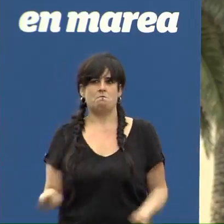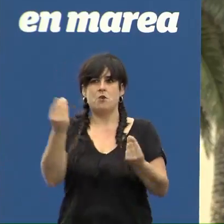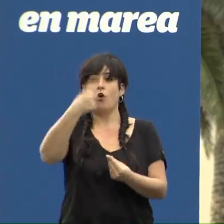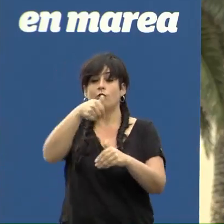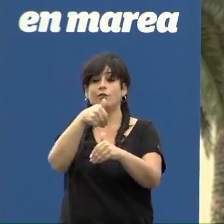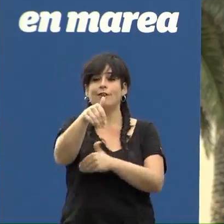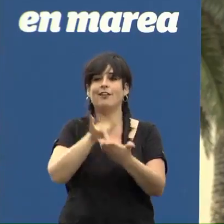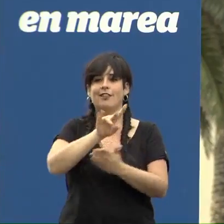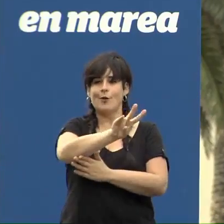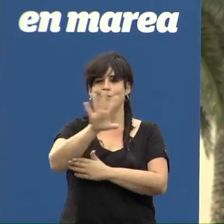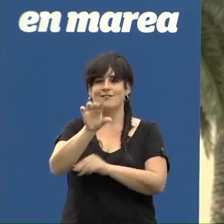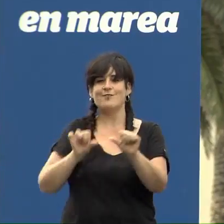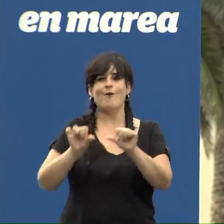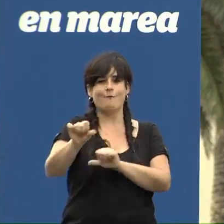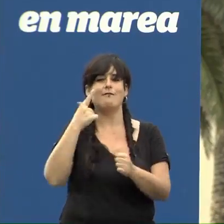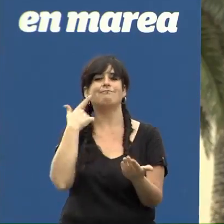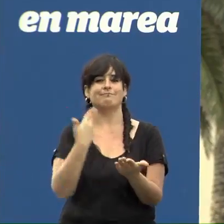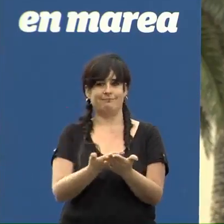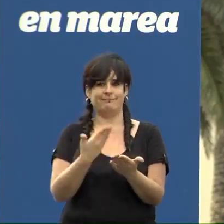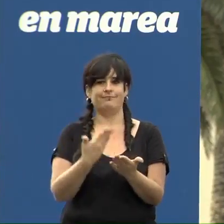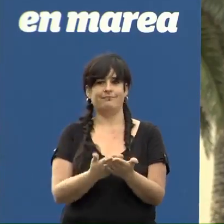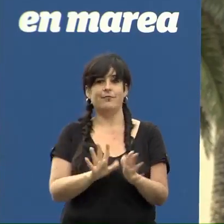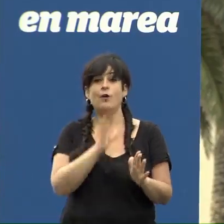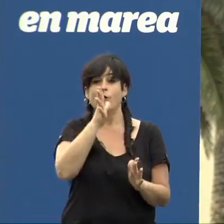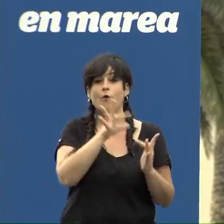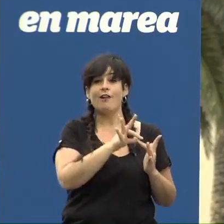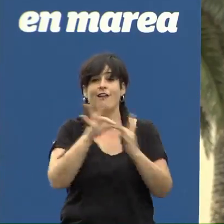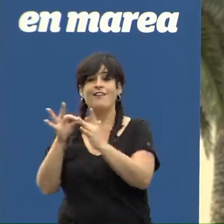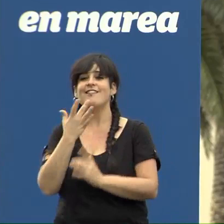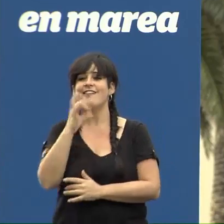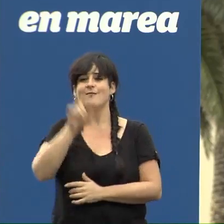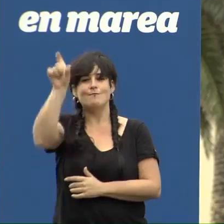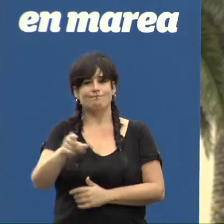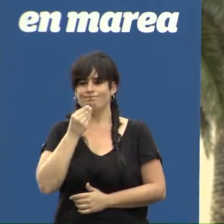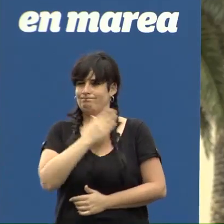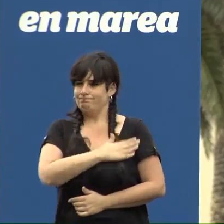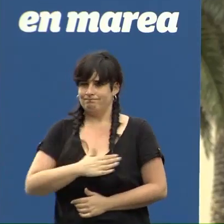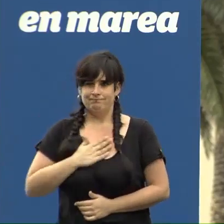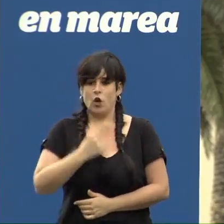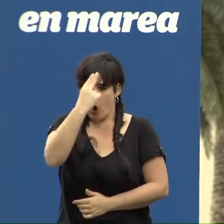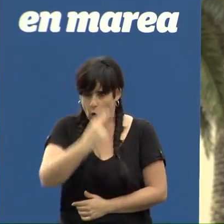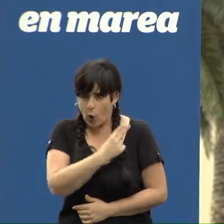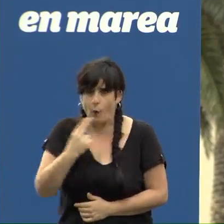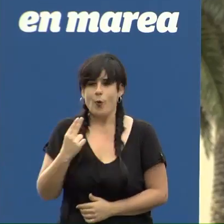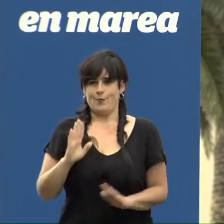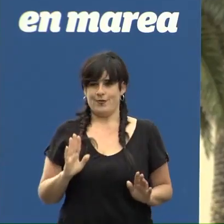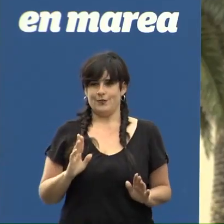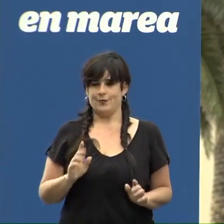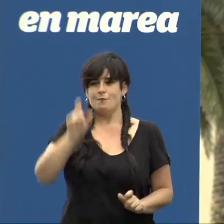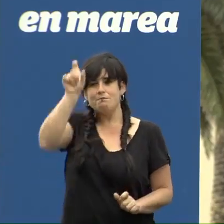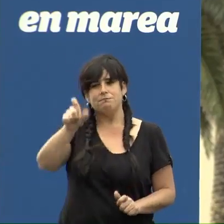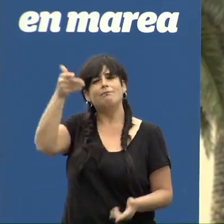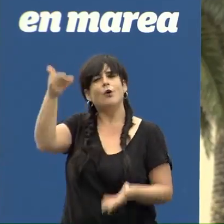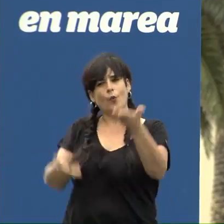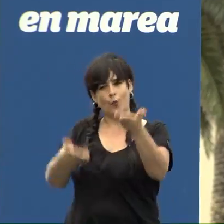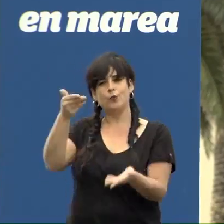de setembro. O imos a comprobar, liderados por unha excelente persona, unha persoa comprometida, unha persoa xusta,